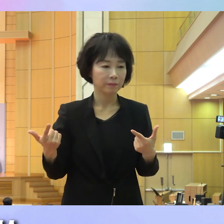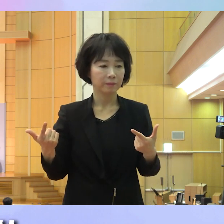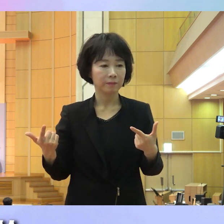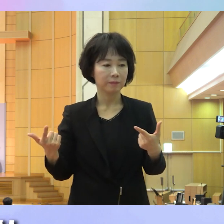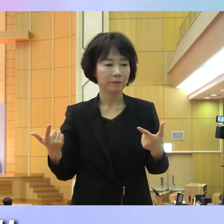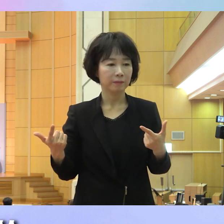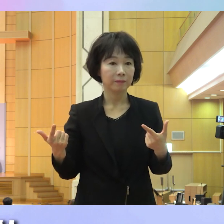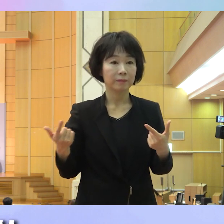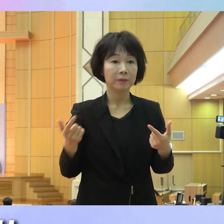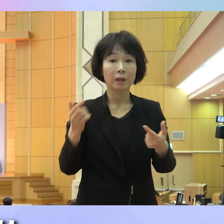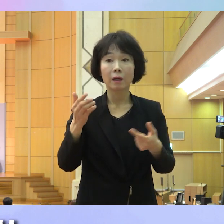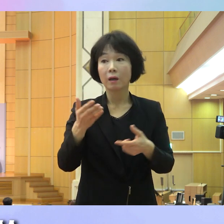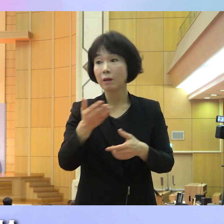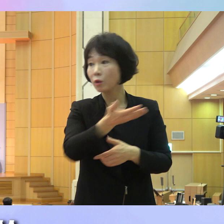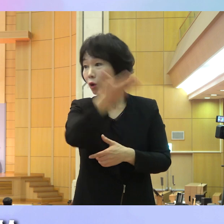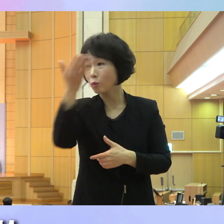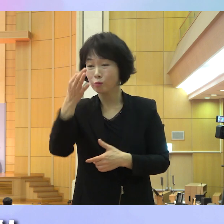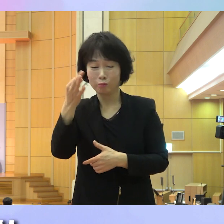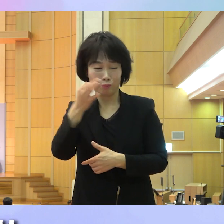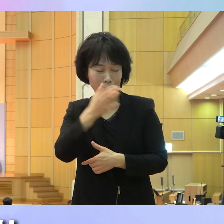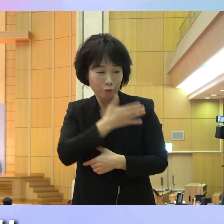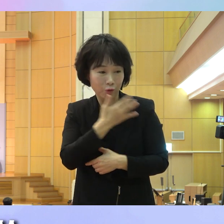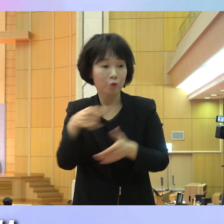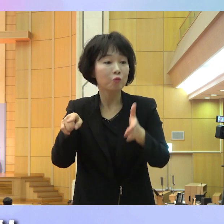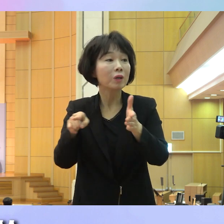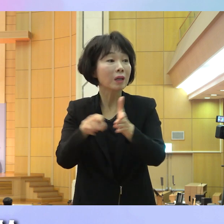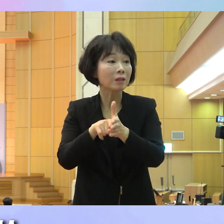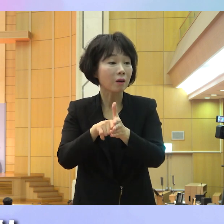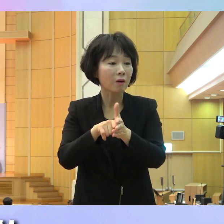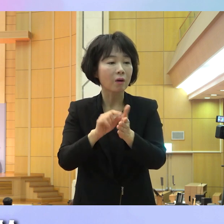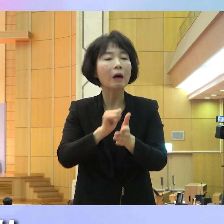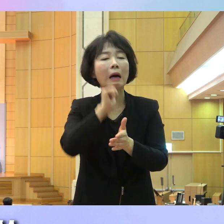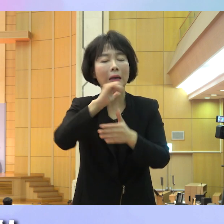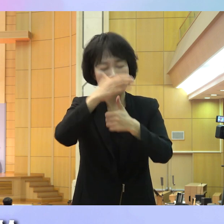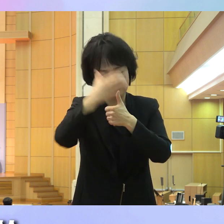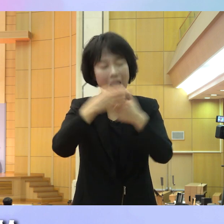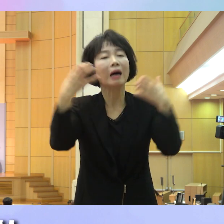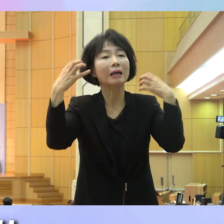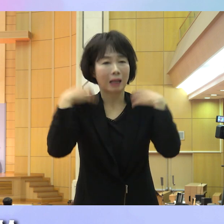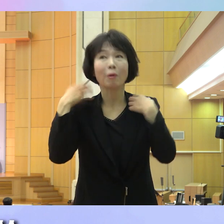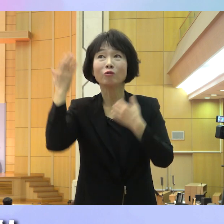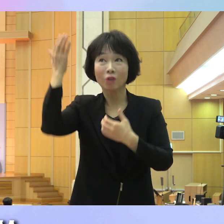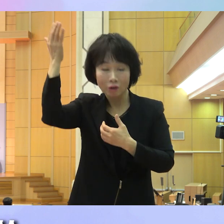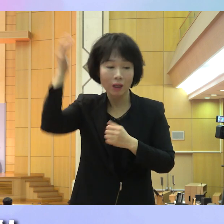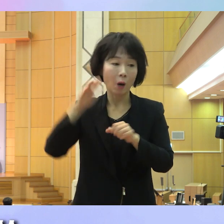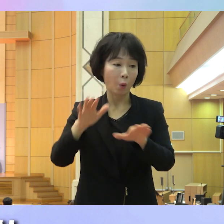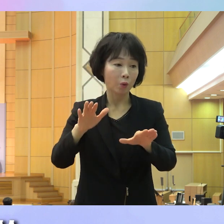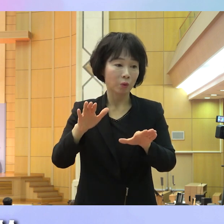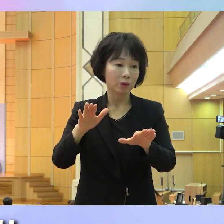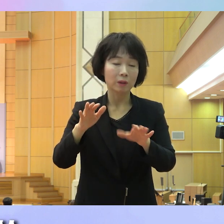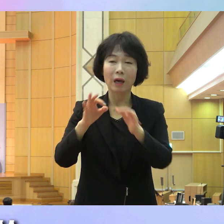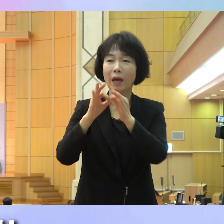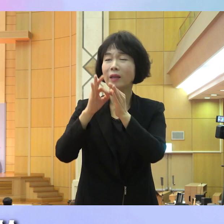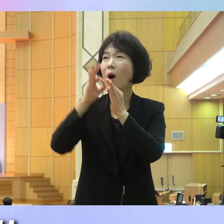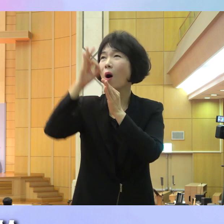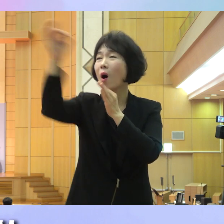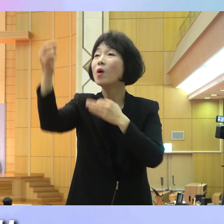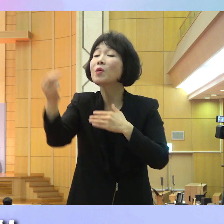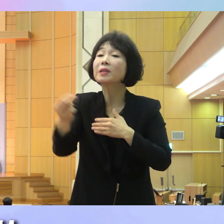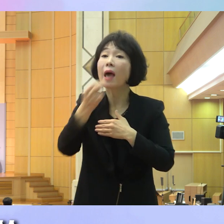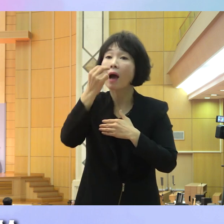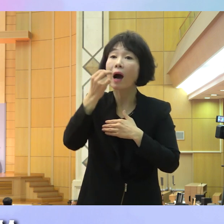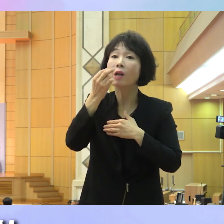위해서 가난도 짊어지시고 다 이루었는데, 오늘 우리는 영생의 말씀이니까 우리를 영생케 할 수 있는